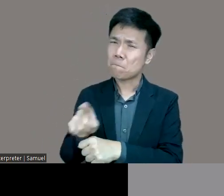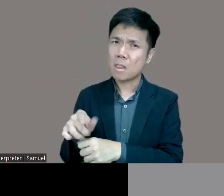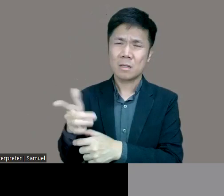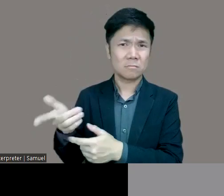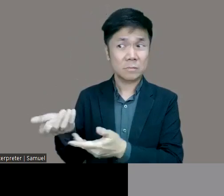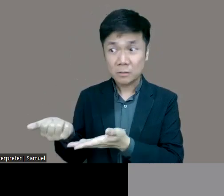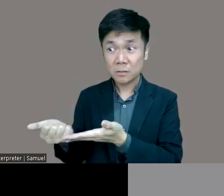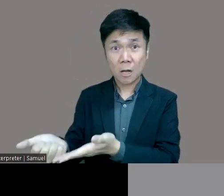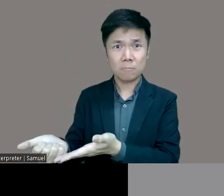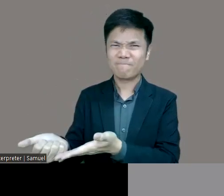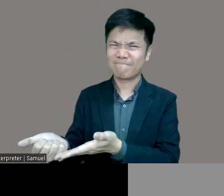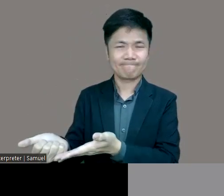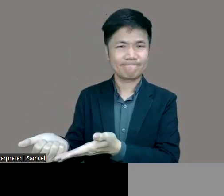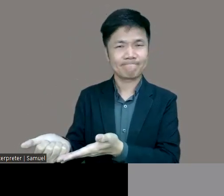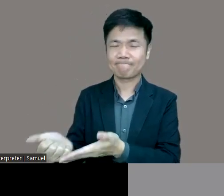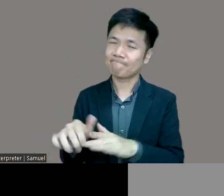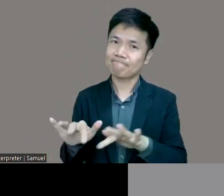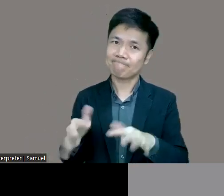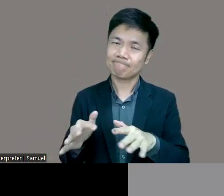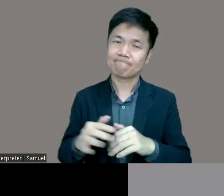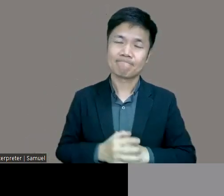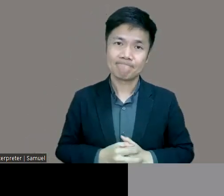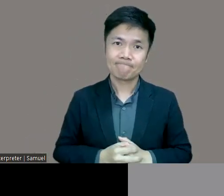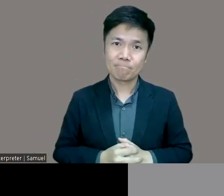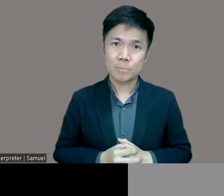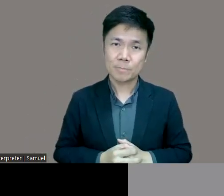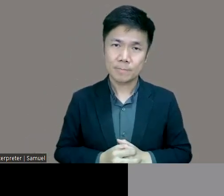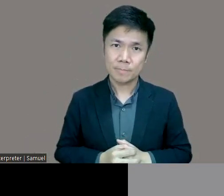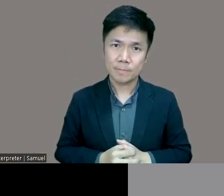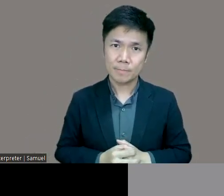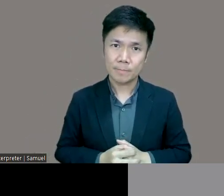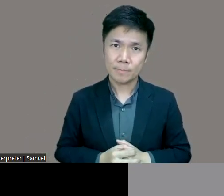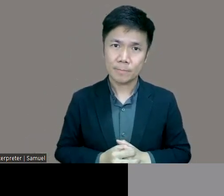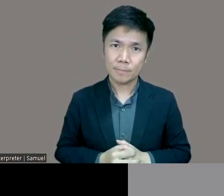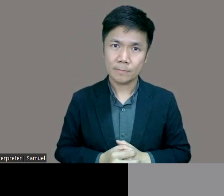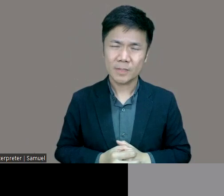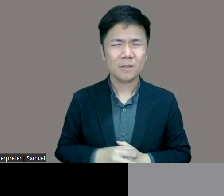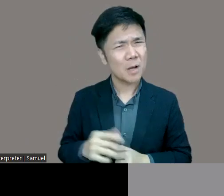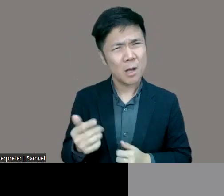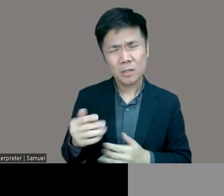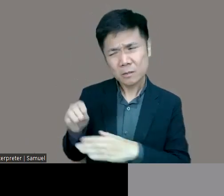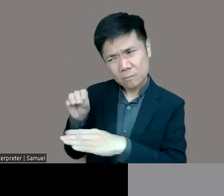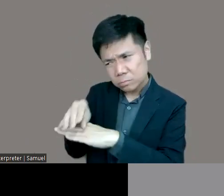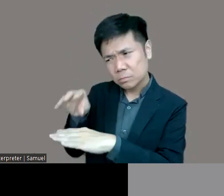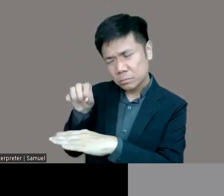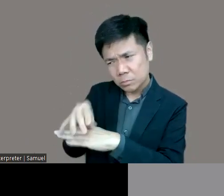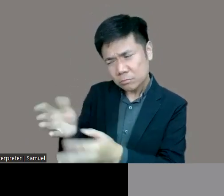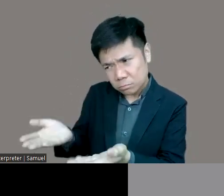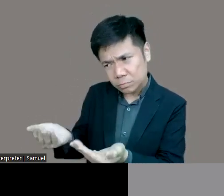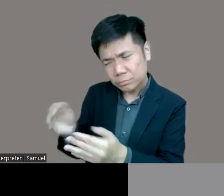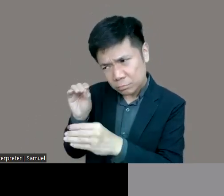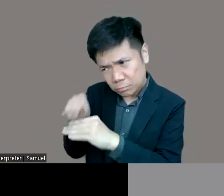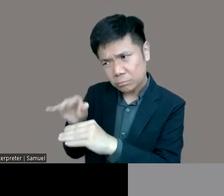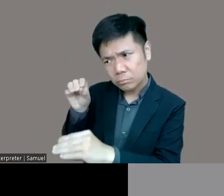reçu des conseils psychosociaux, mais il y a toujours cette limitation. il est important de les faire sortir de